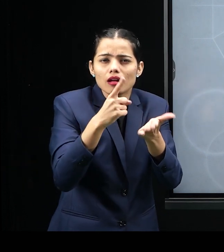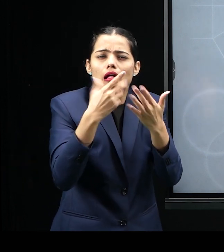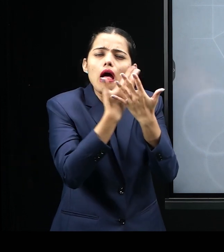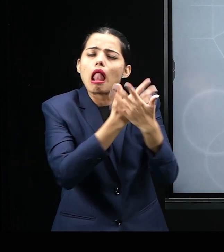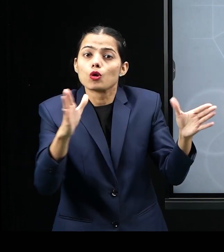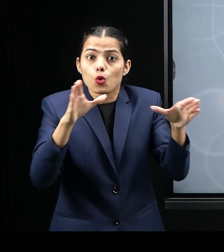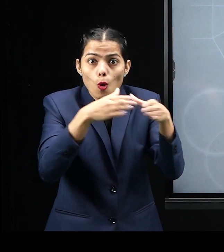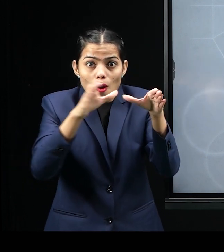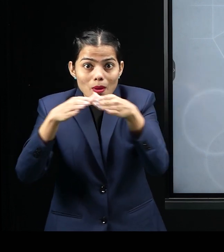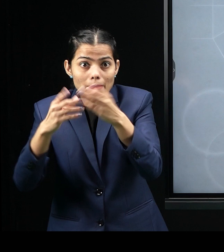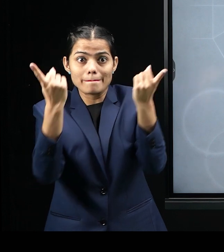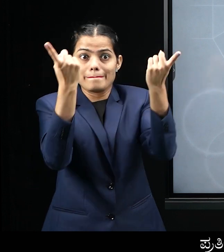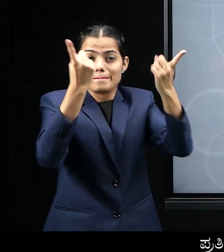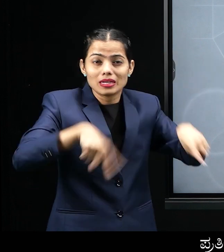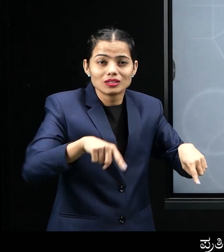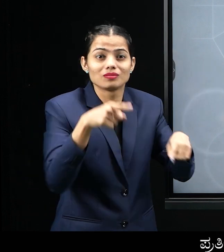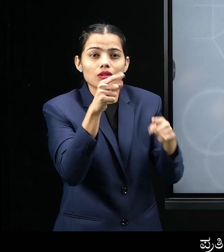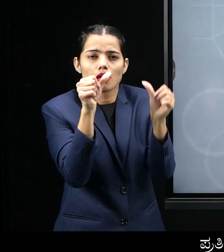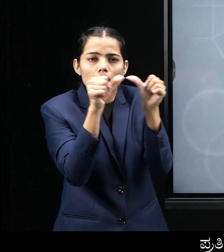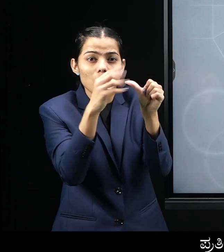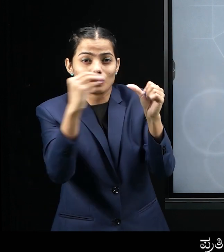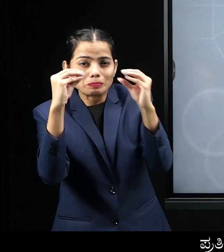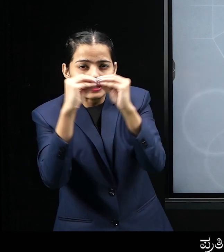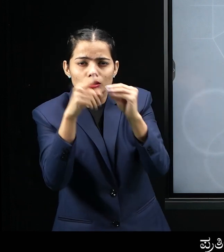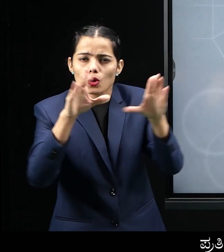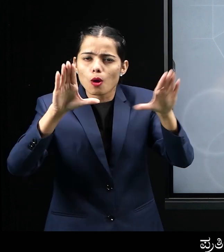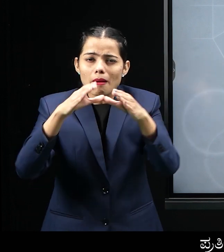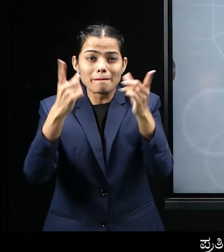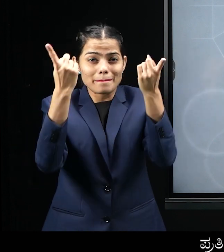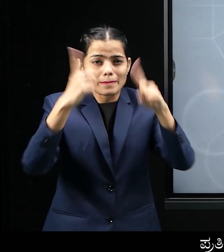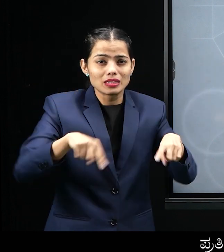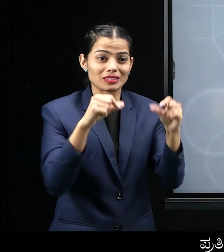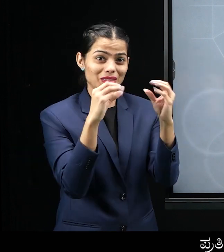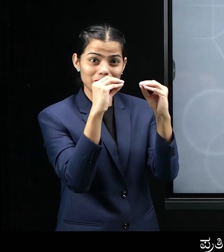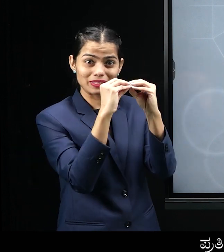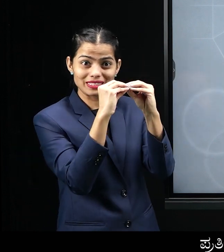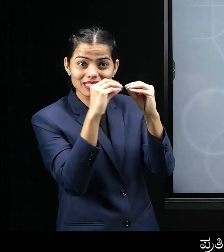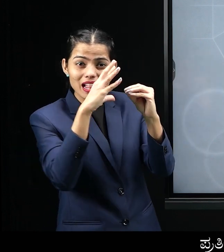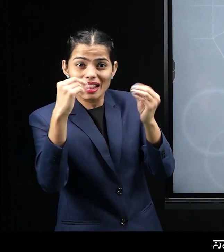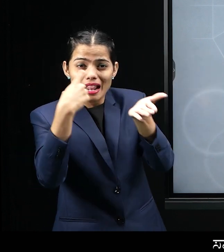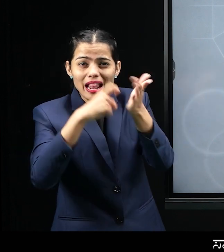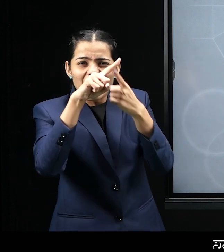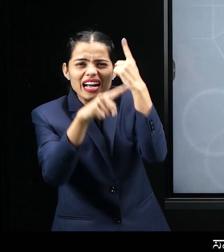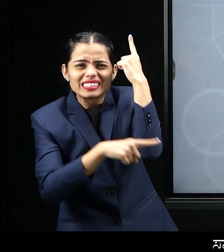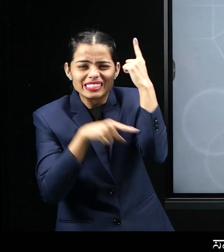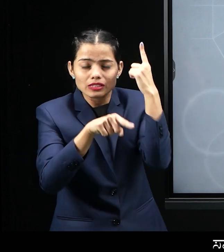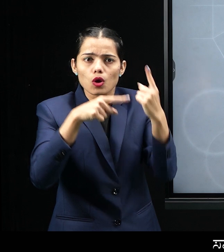ನಂತರ a ಮತ್ತು b ನ ಪ್ರತಿಯೊಂದು ಸಾಮಾನ್ಯ ಭಾಜಕವು b ಮತ್ತು r ನ ಸಾಮಾನ್ಯ